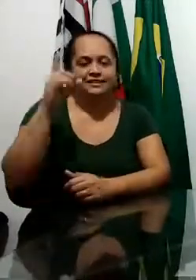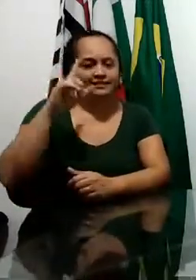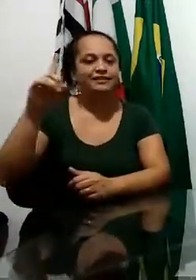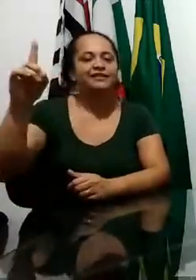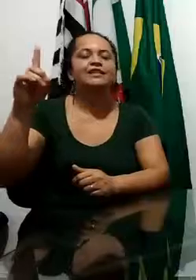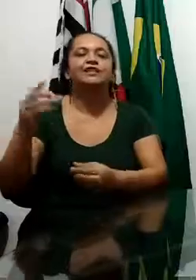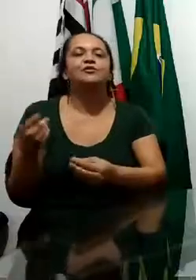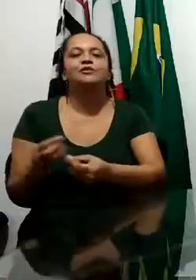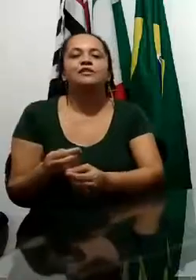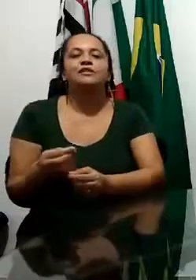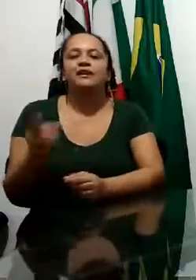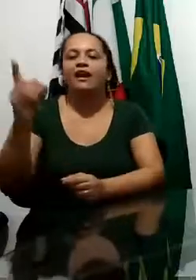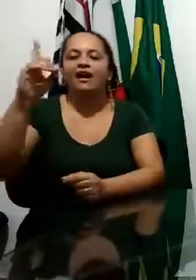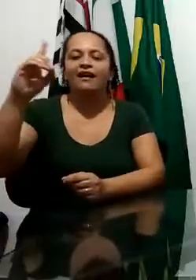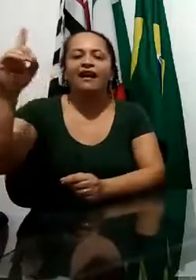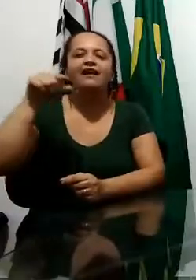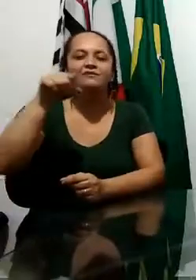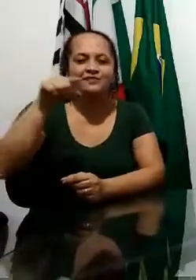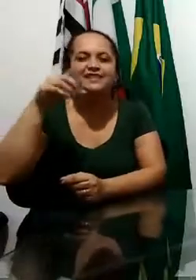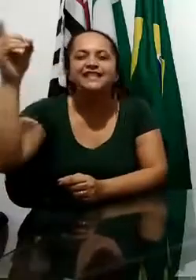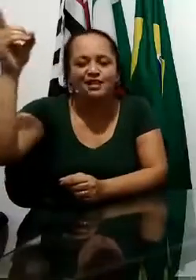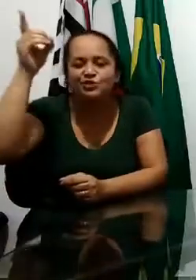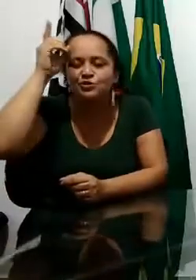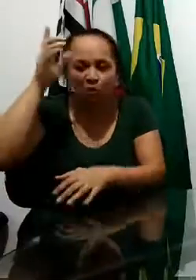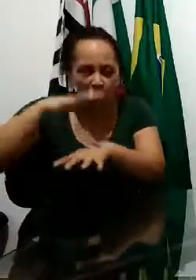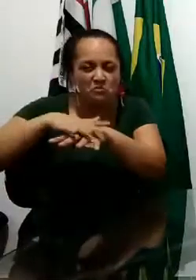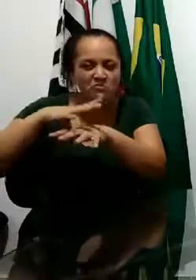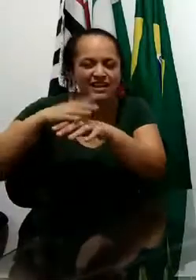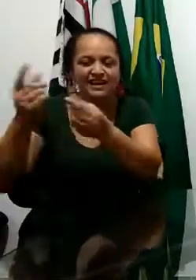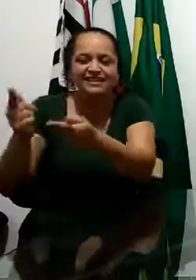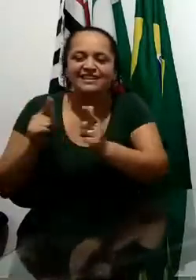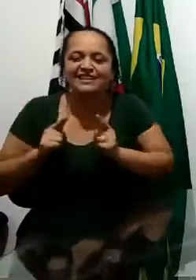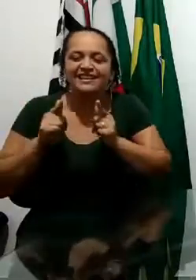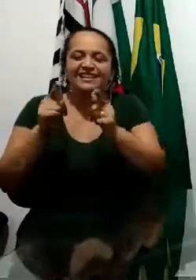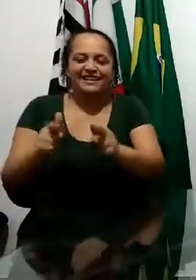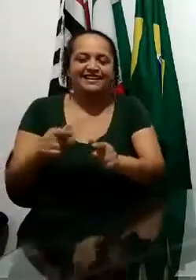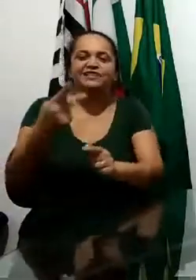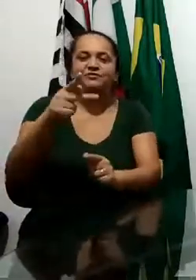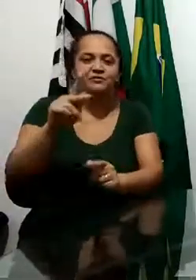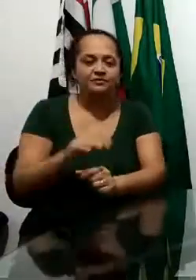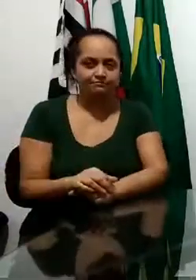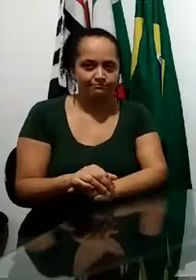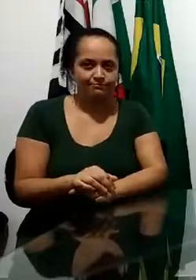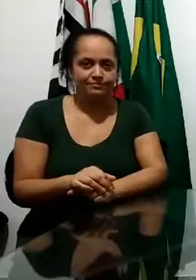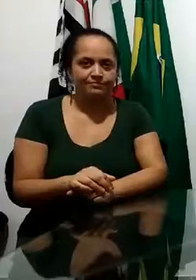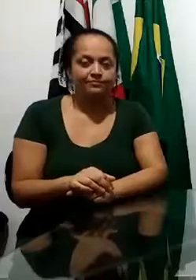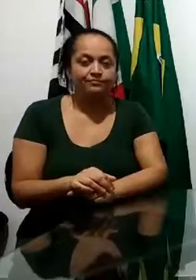recompensas, das próprias mãos do nosso Senhor Jesus. Por isso eu quero